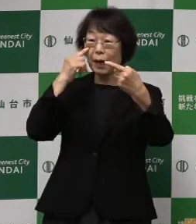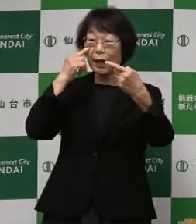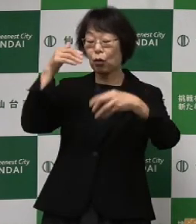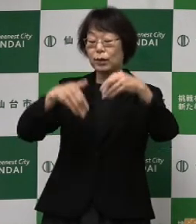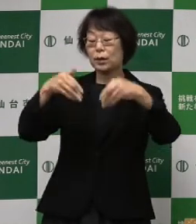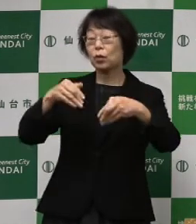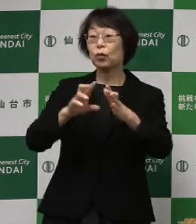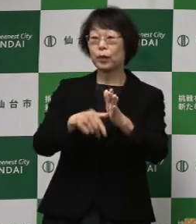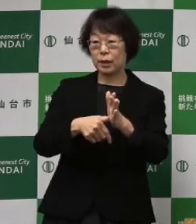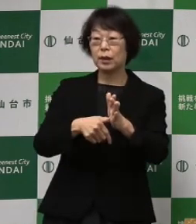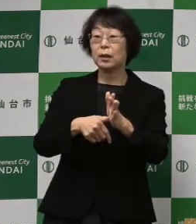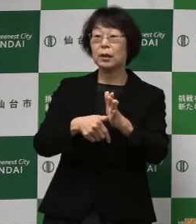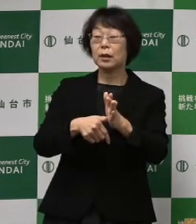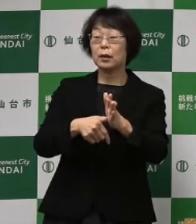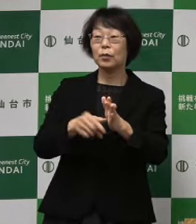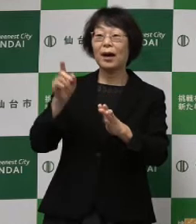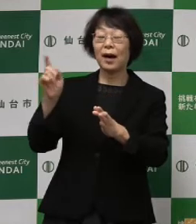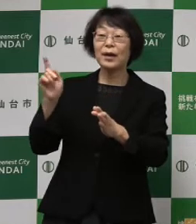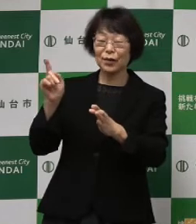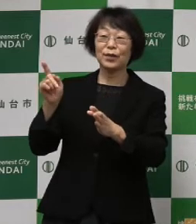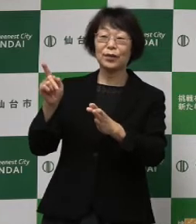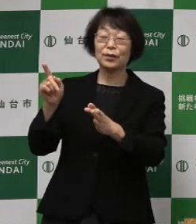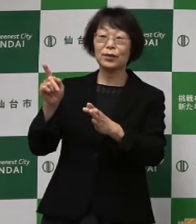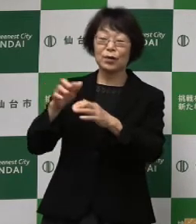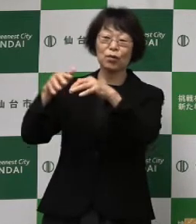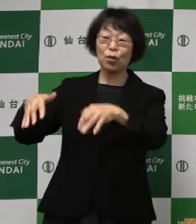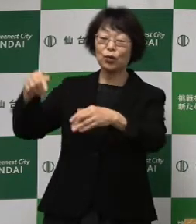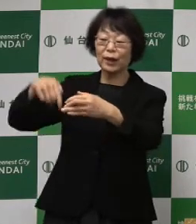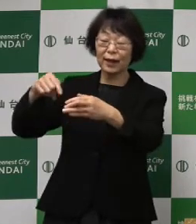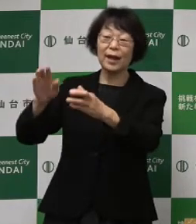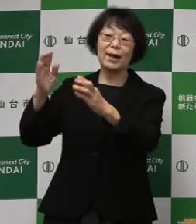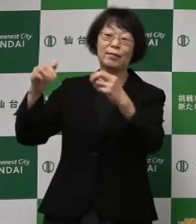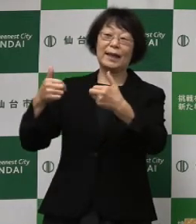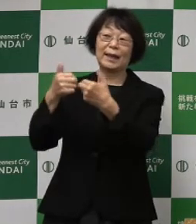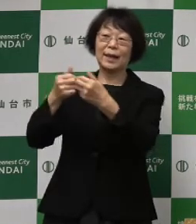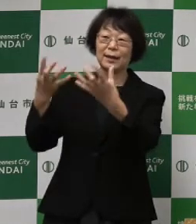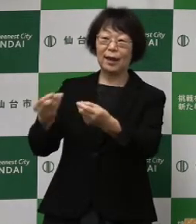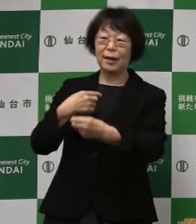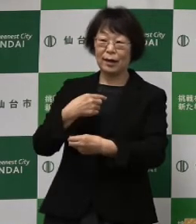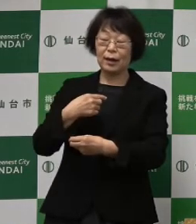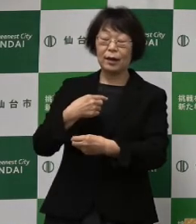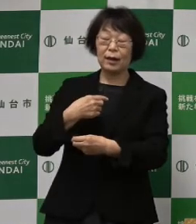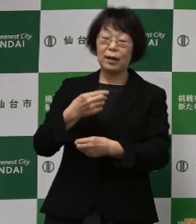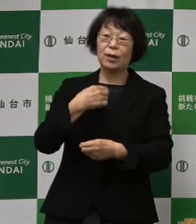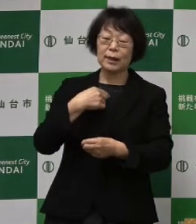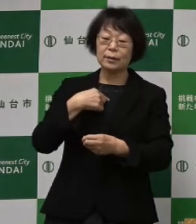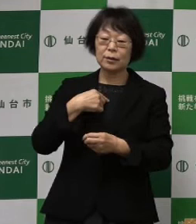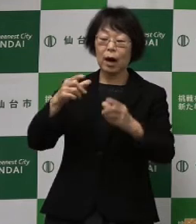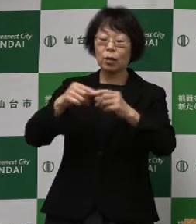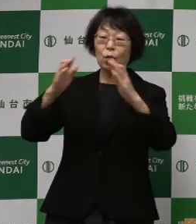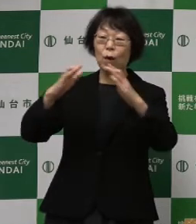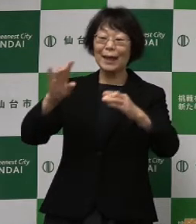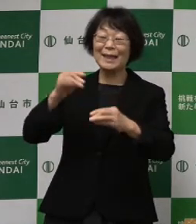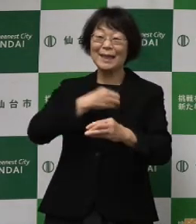時にはああいう構図の中で戦いました。そして私は国会議員のバッジ